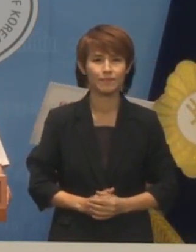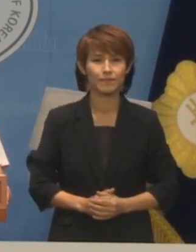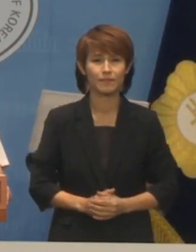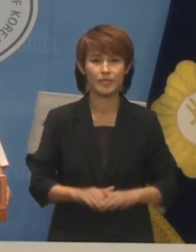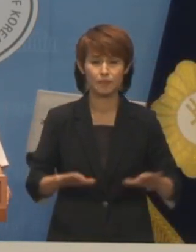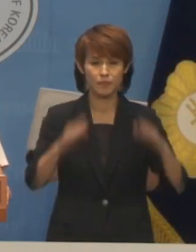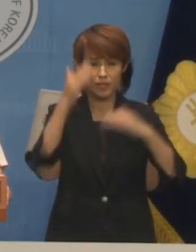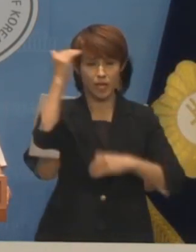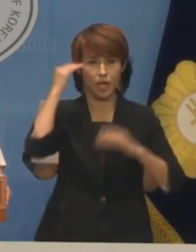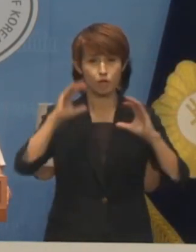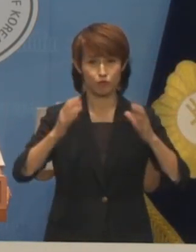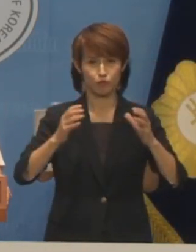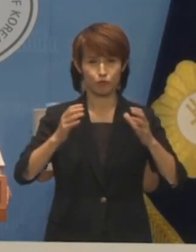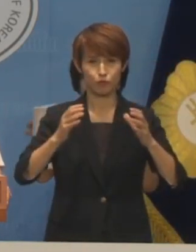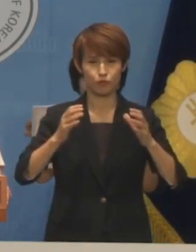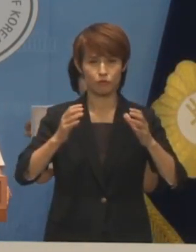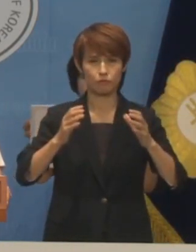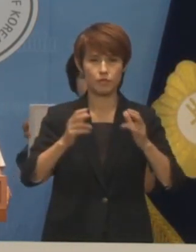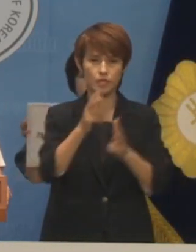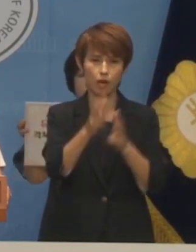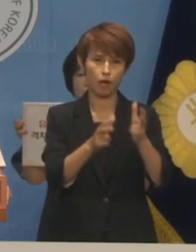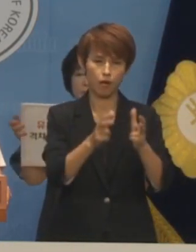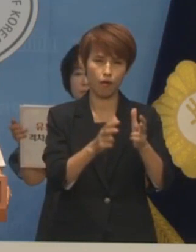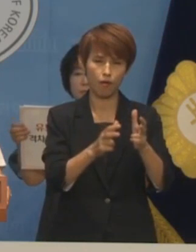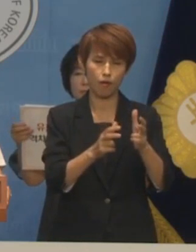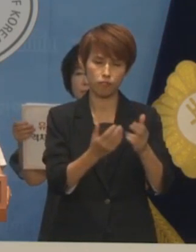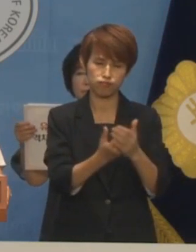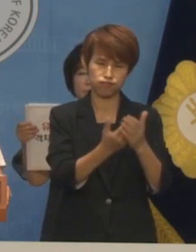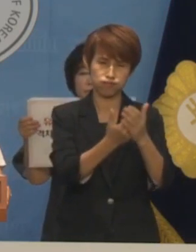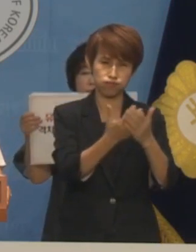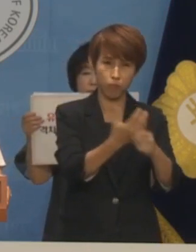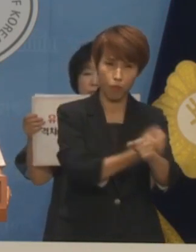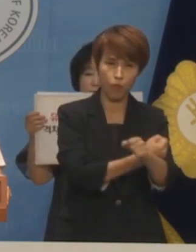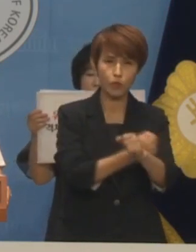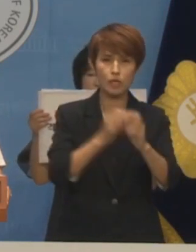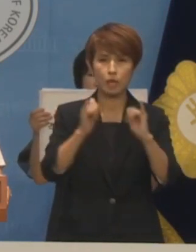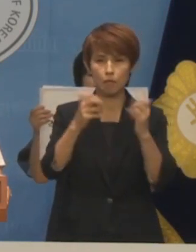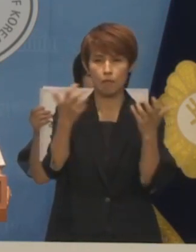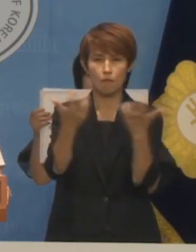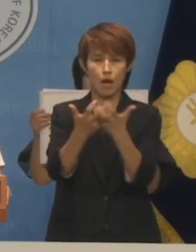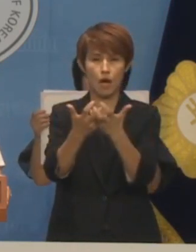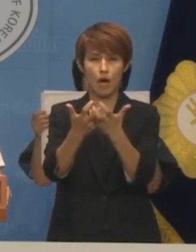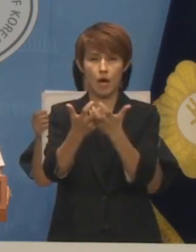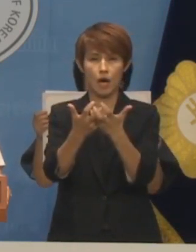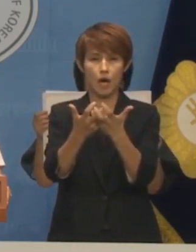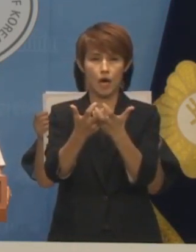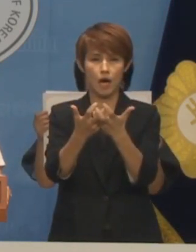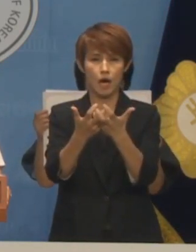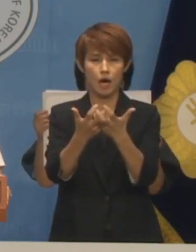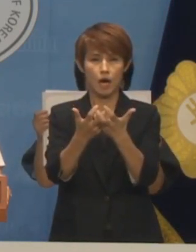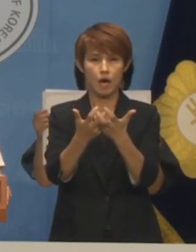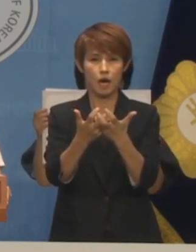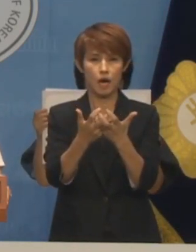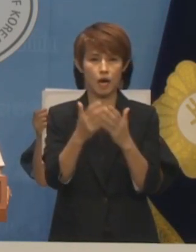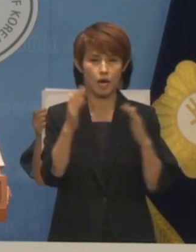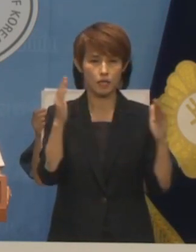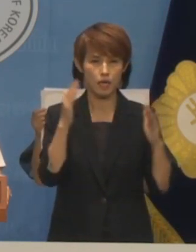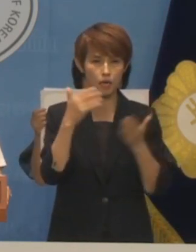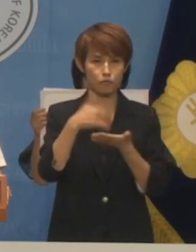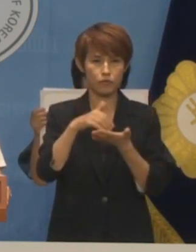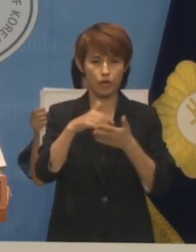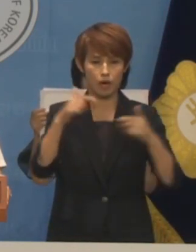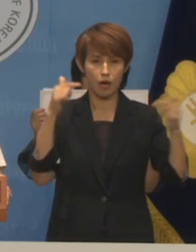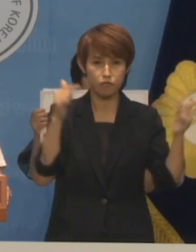현재 대한민국은 급격한 산업화와 인구 폭발에 따른 압축 성장의 끝에서 학령 인구 감소에